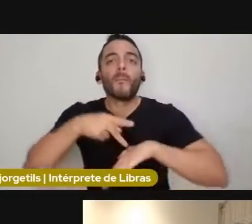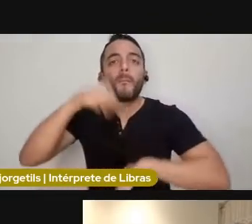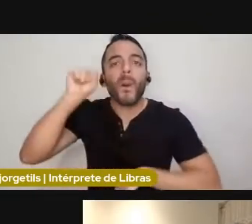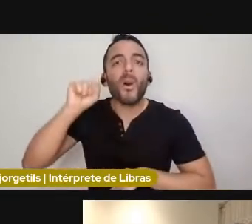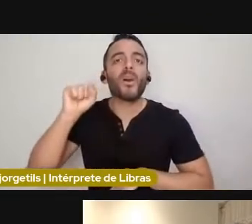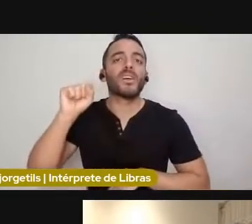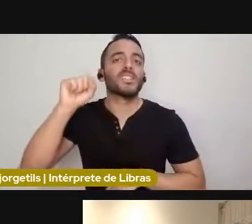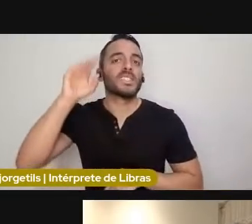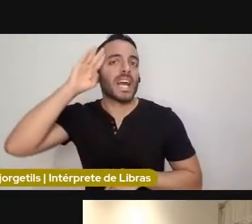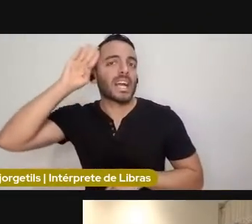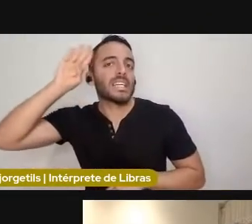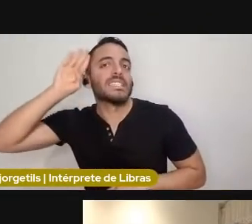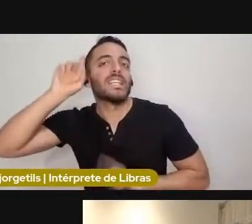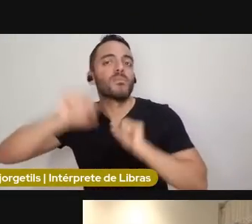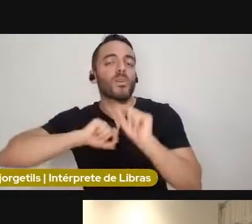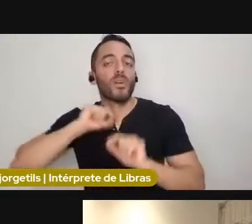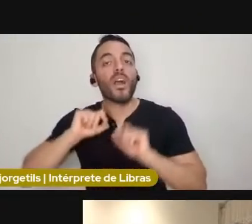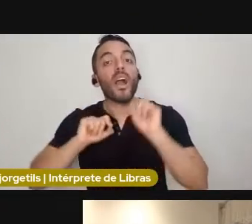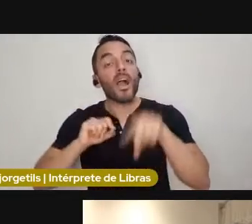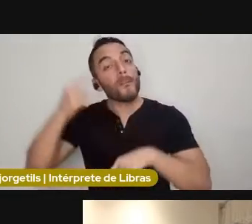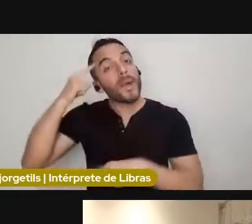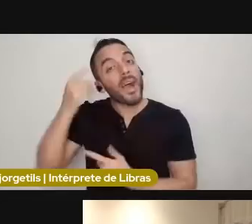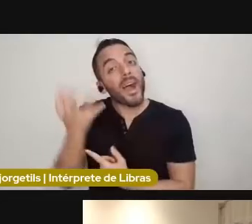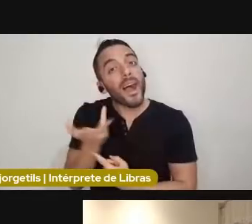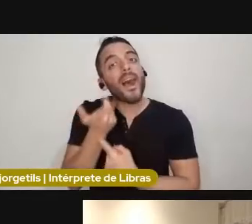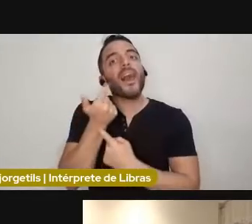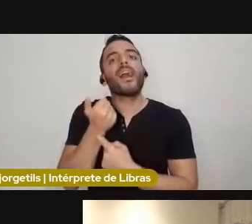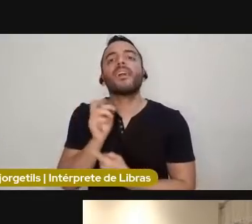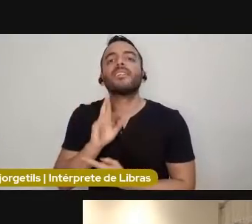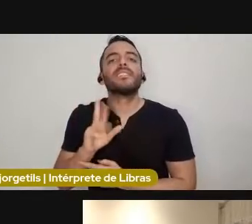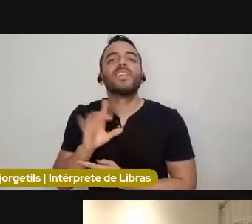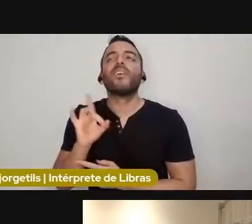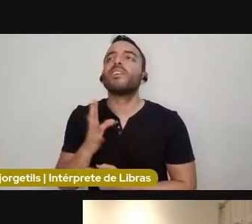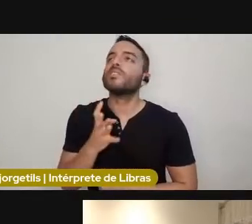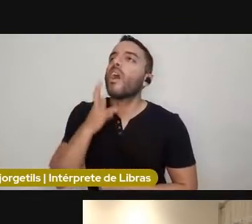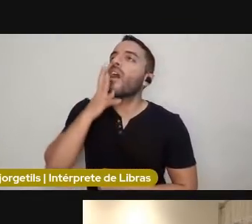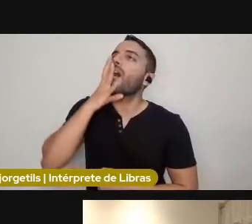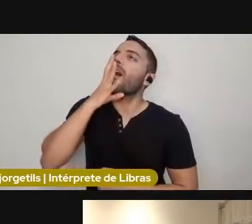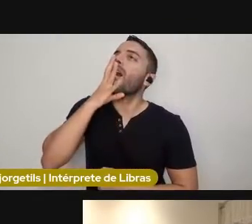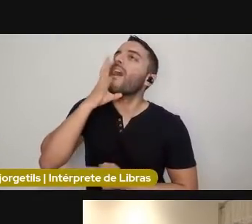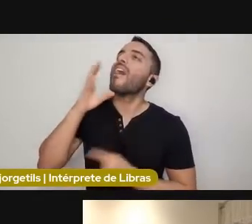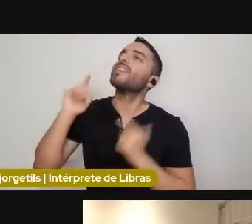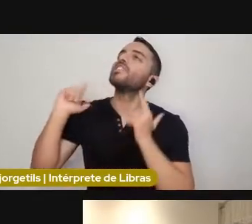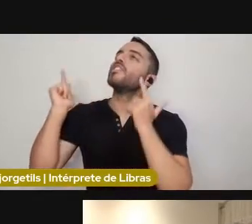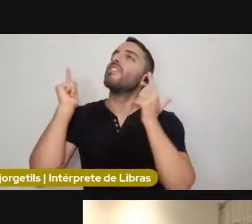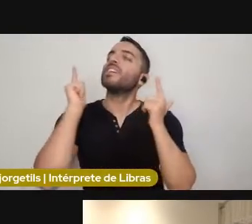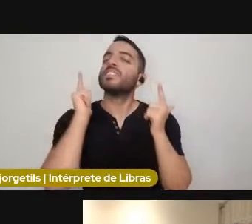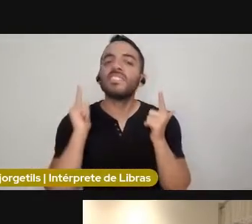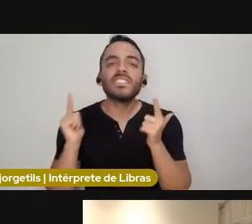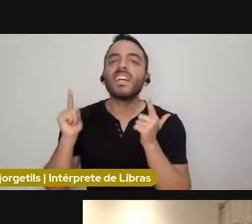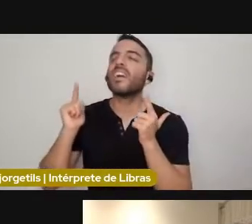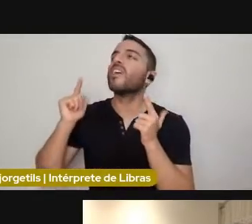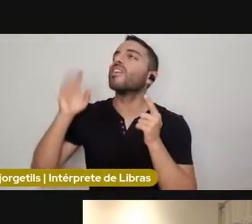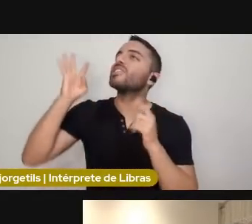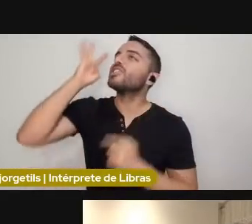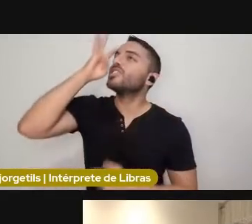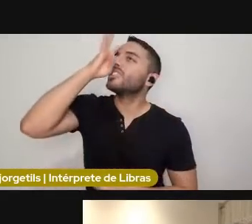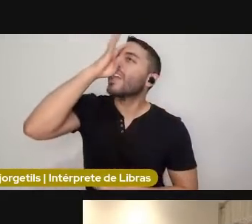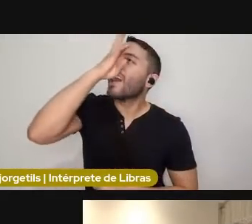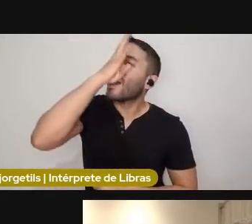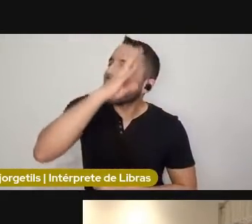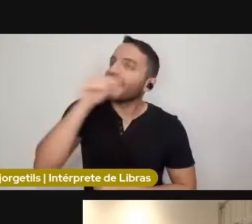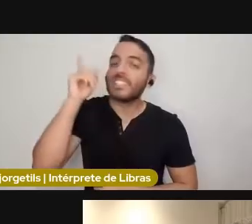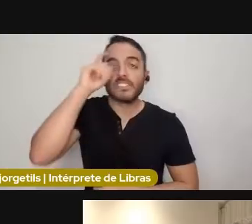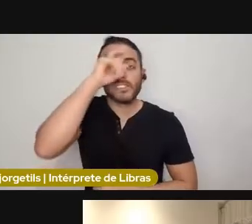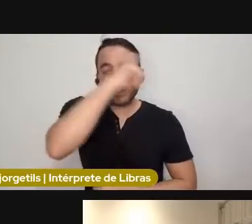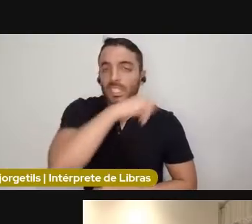na arte não como sendo um deleite, simplesmente um hobby para nos distrair das durezas desse mundo.